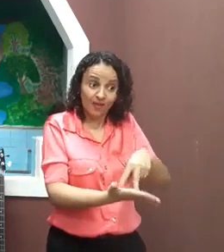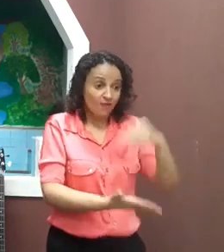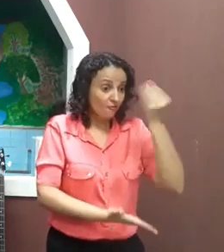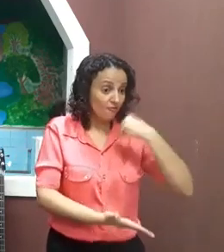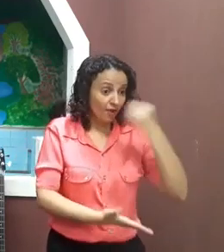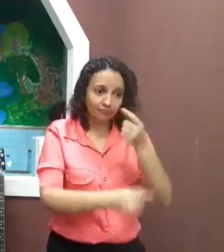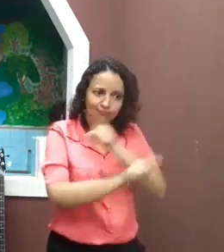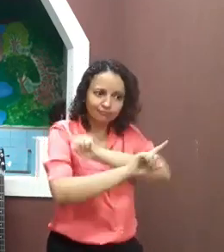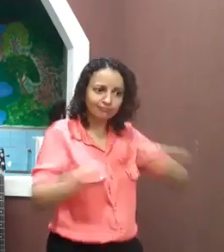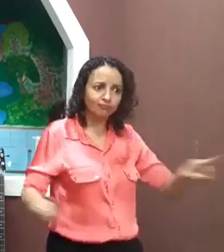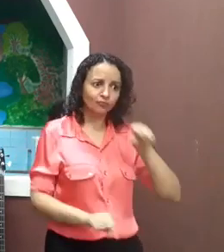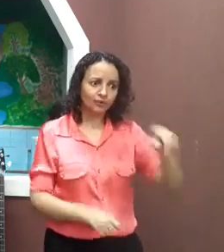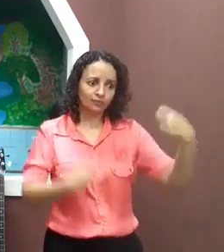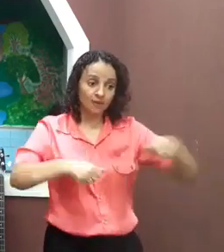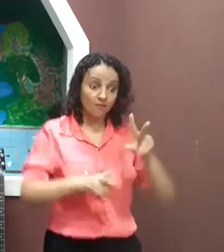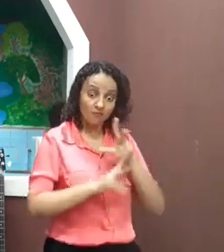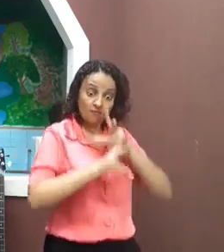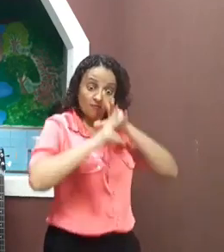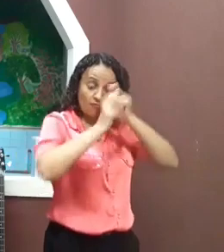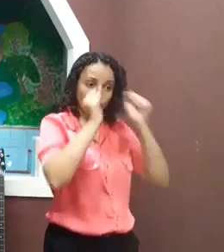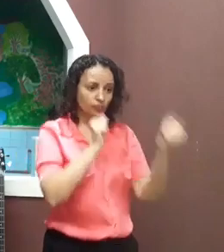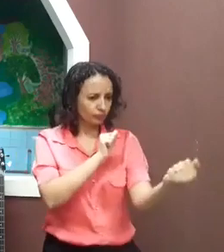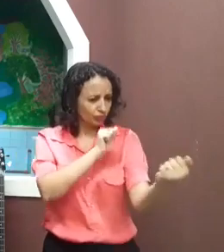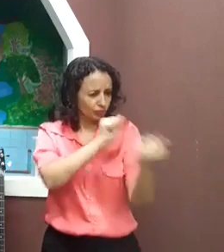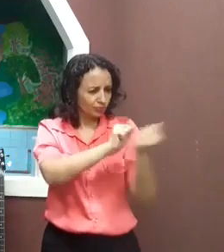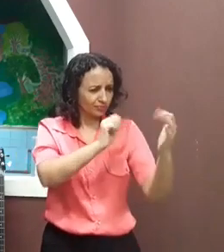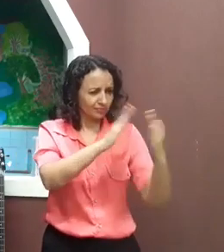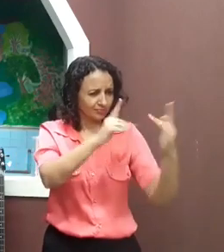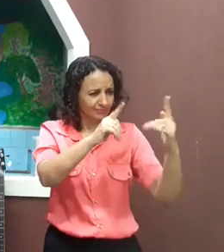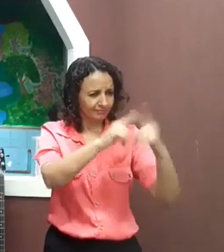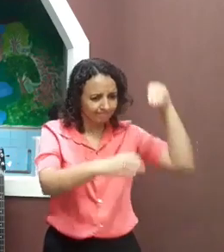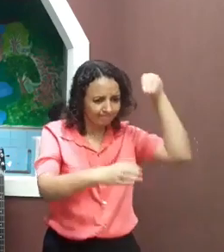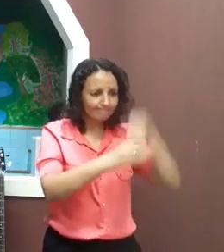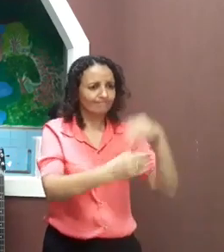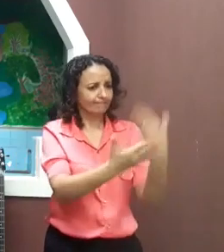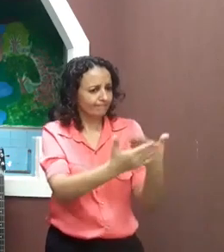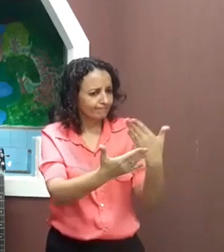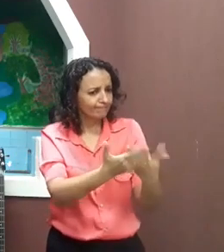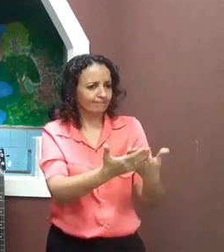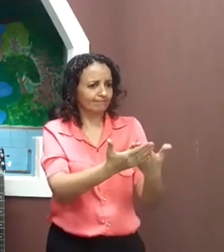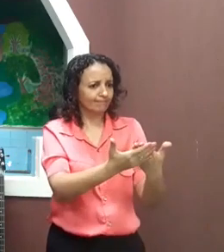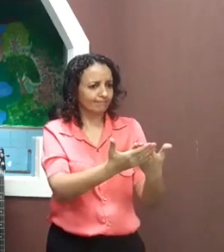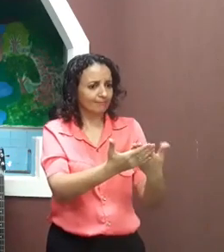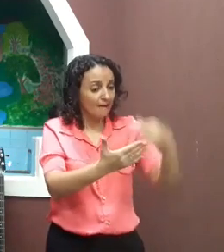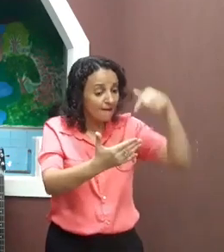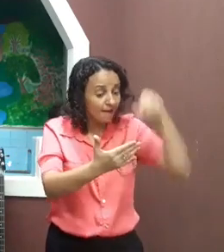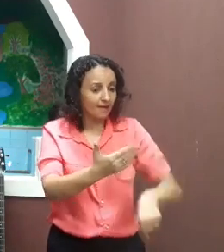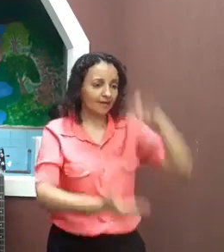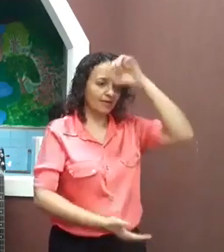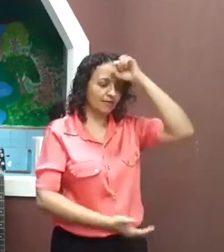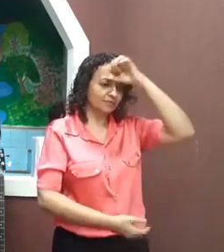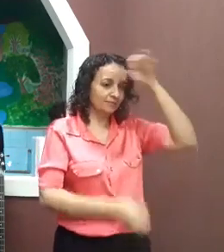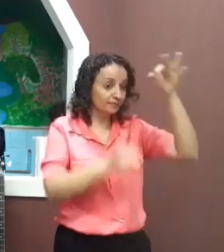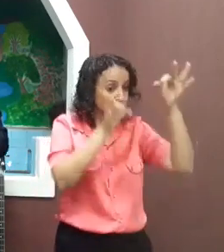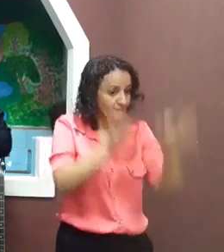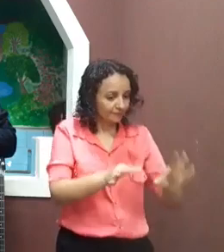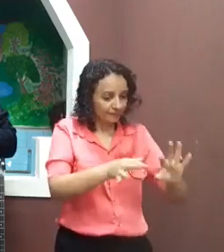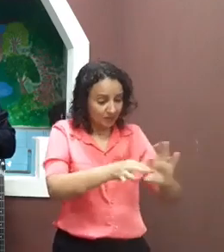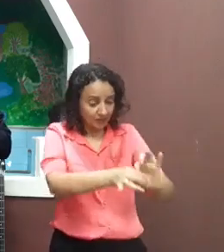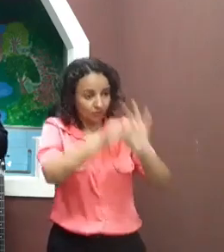fortaleça, irmão. E a fortaleza você consegue aqui, na comunhão